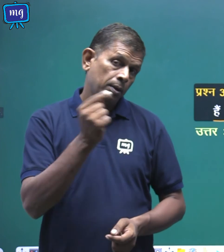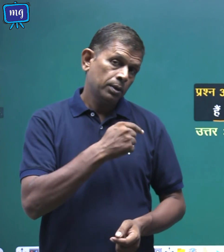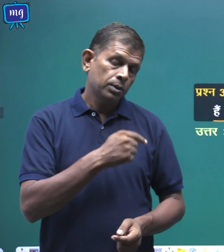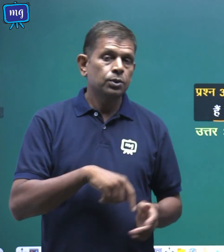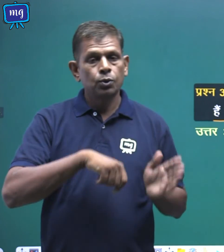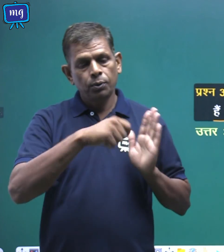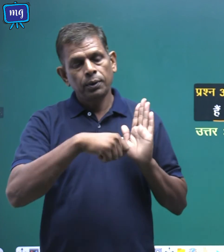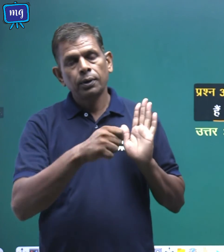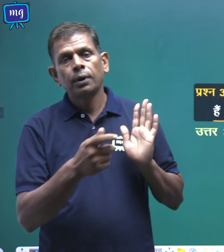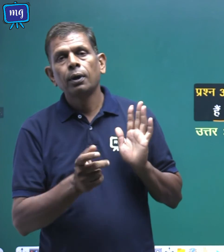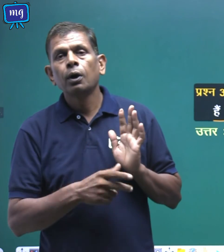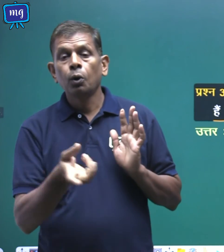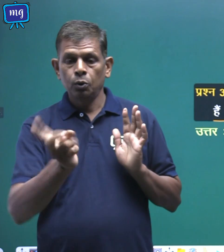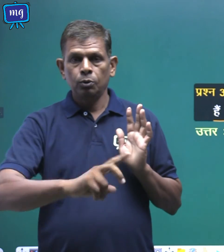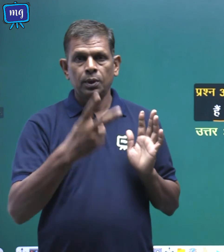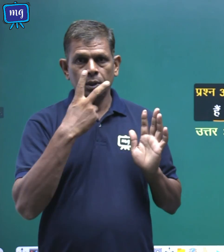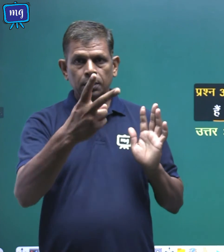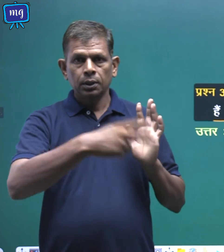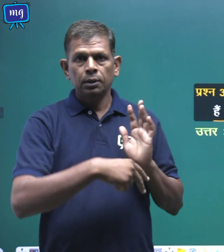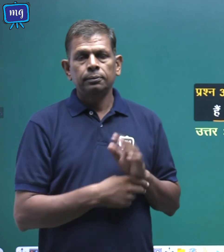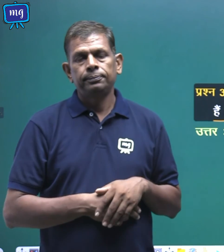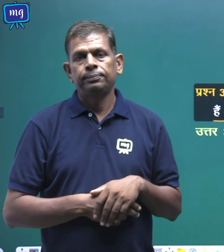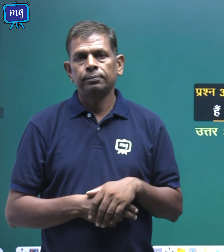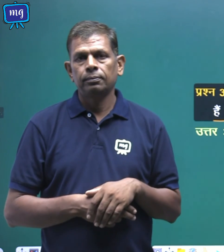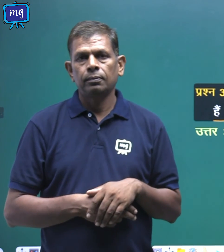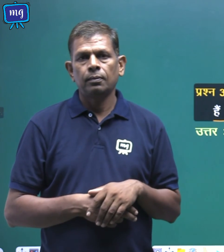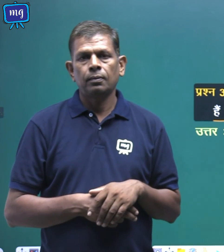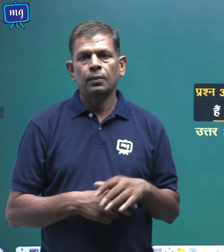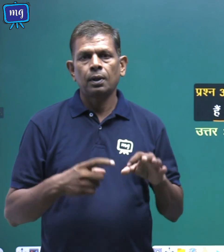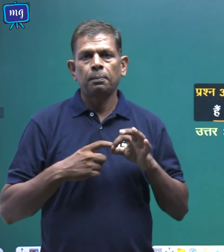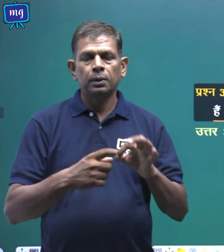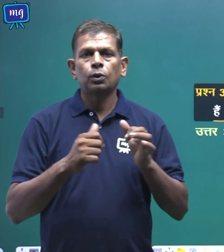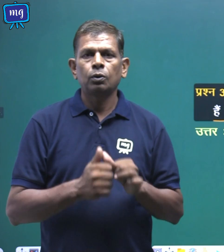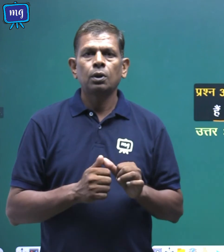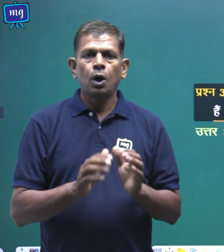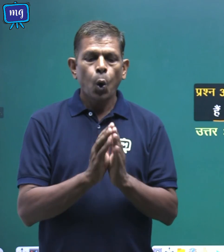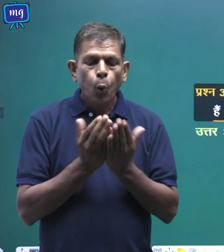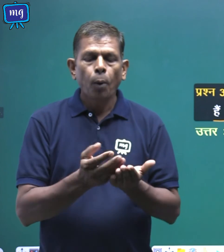को दोबारा देखना, प्रश्नोत्तर कॉपी में लिखना,